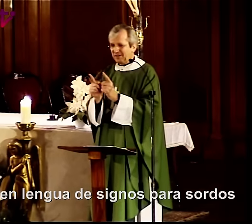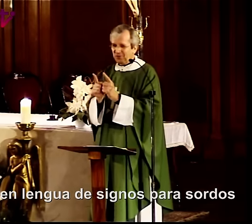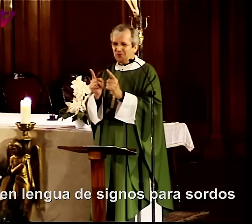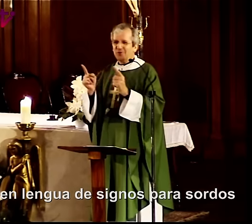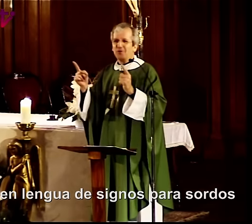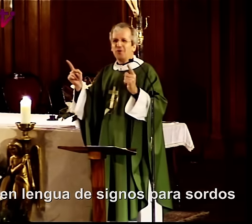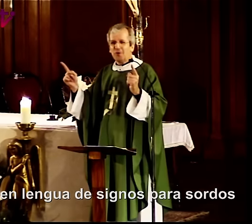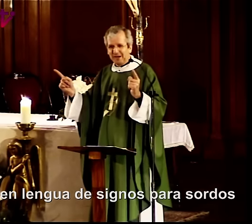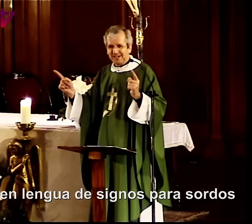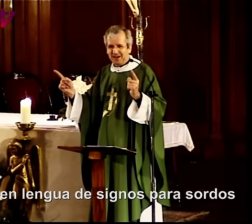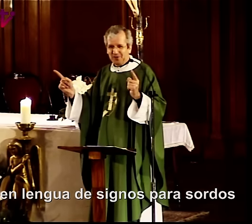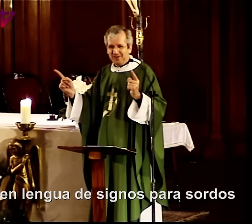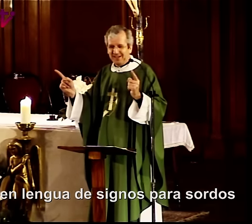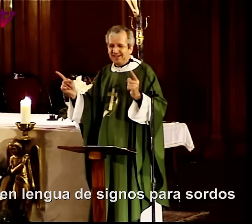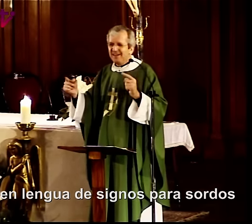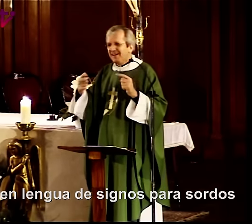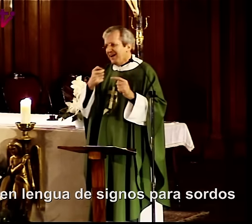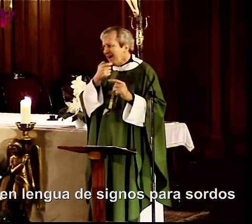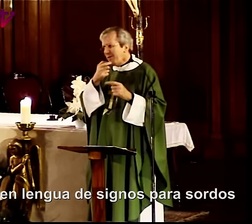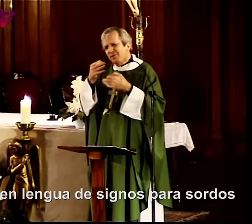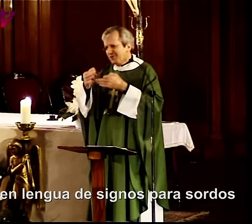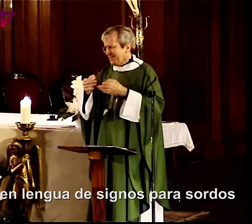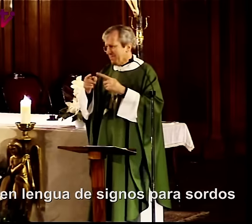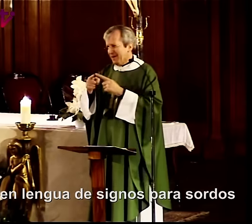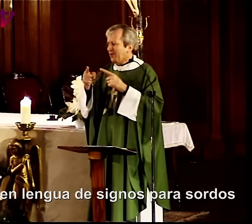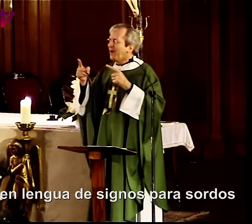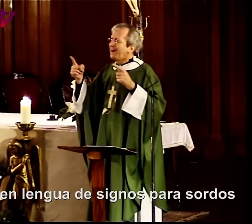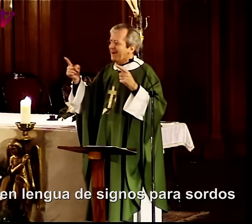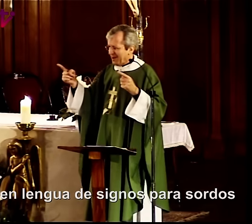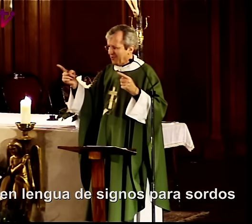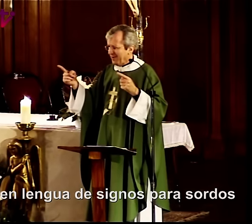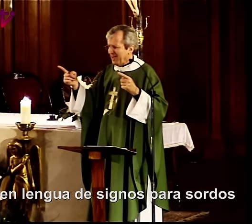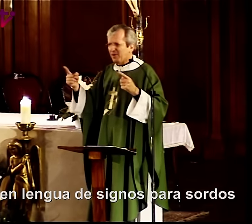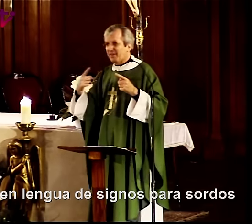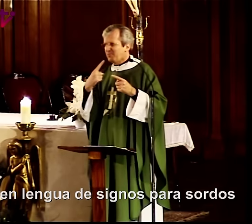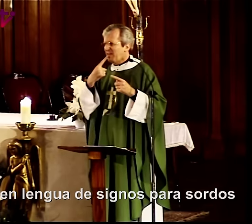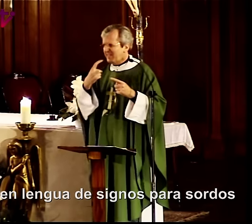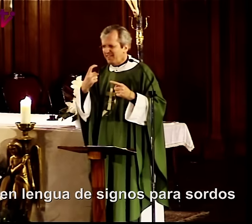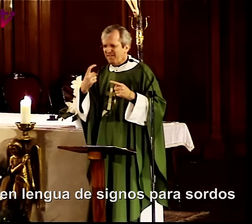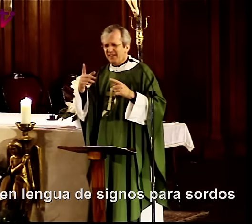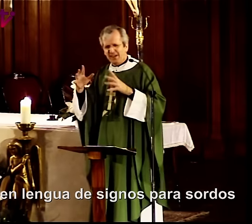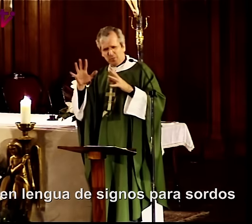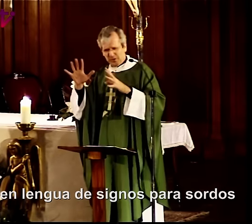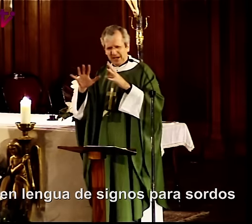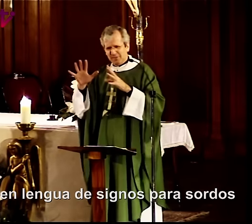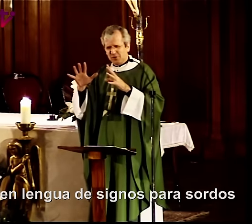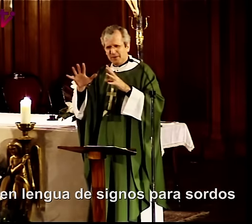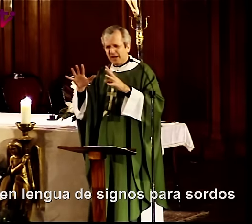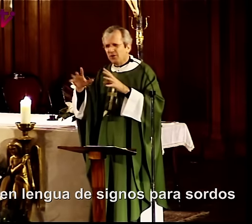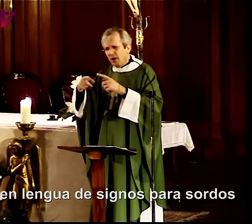corto o más largo, ¿eh? A mí me gusta siempre coger el largo, ¿eh? Aunque a veces pueda ser difícil o puede ser más complicado.